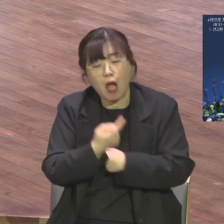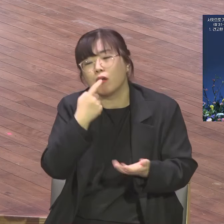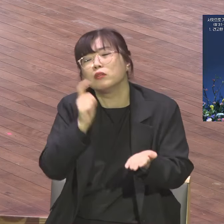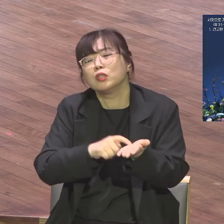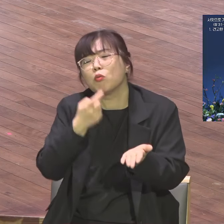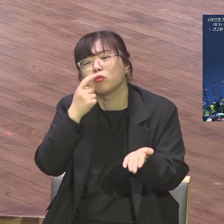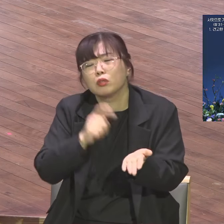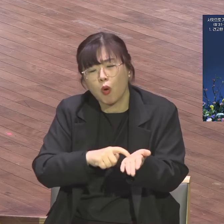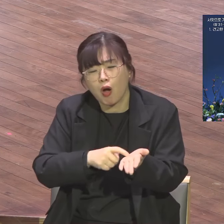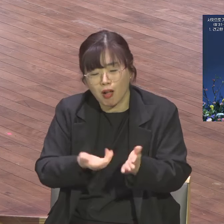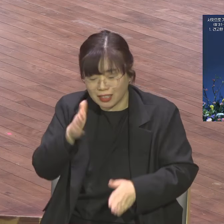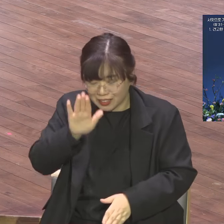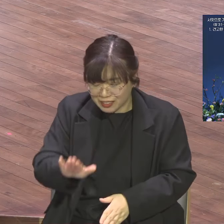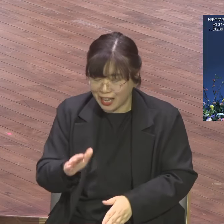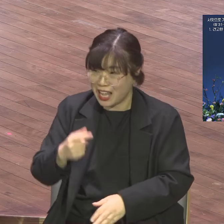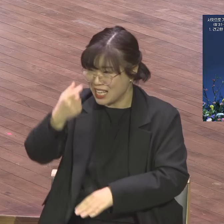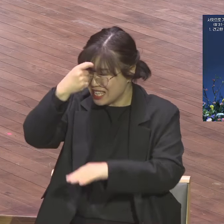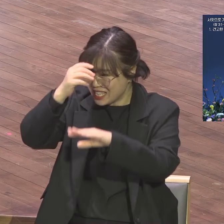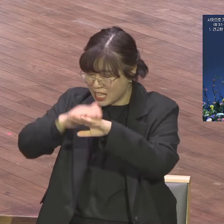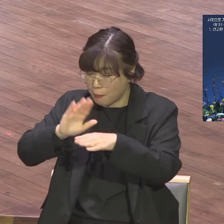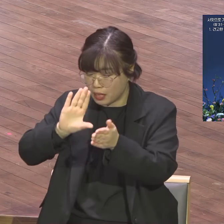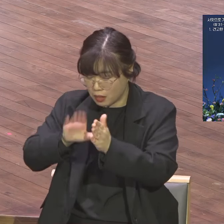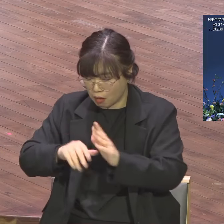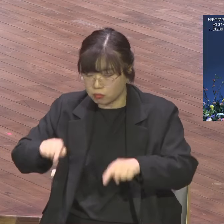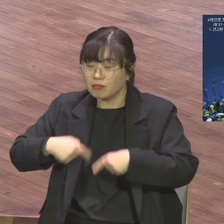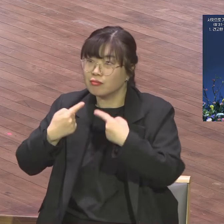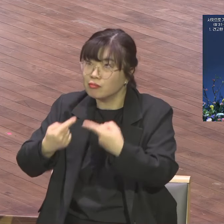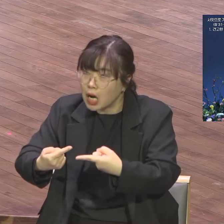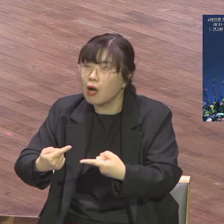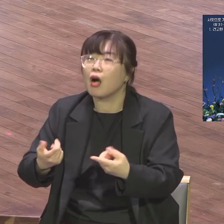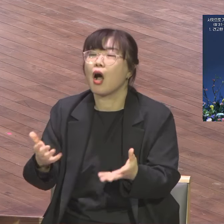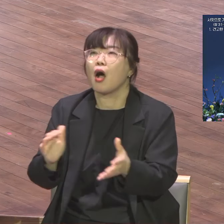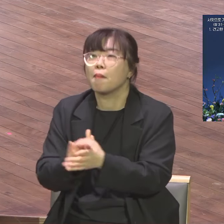교회 나가 설교 한번 듣고 설교 들은 거 이야기해보라면